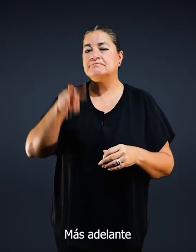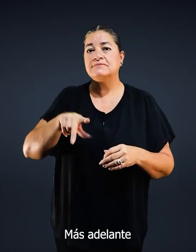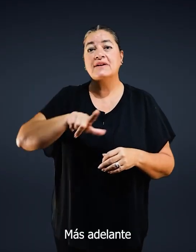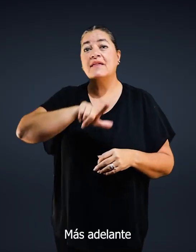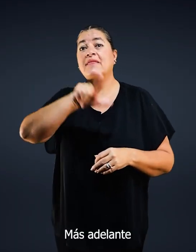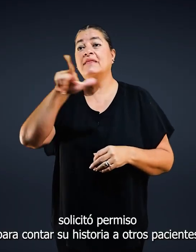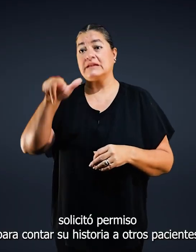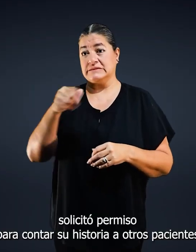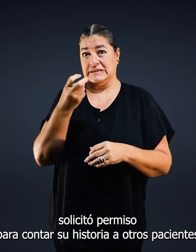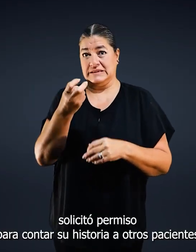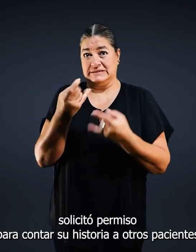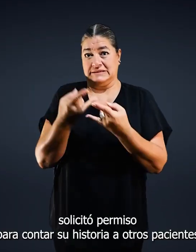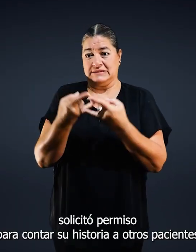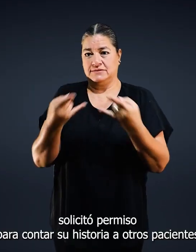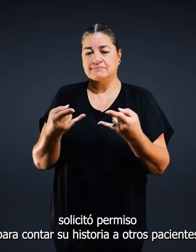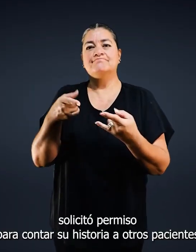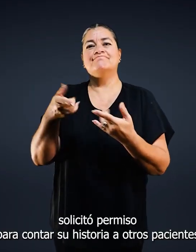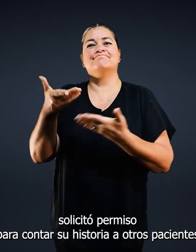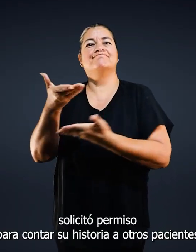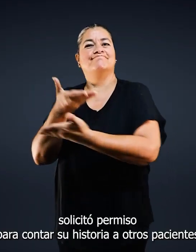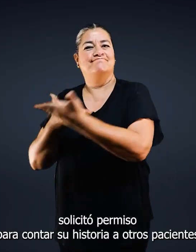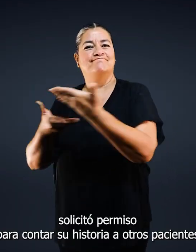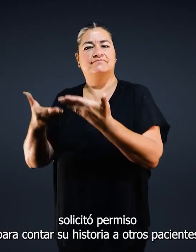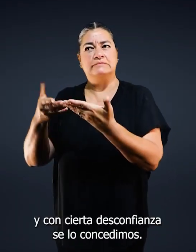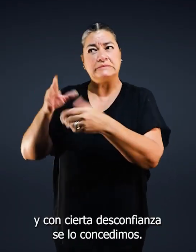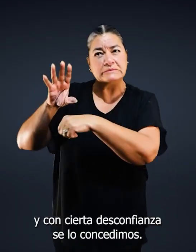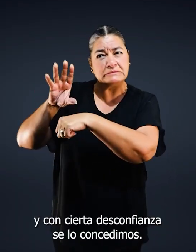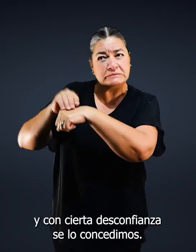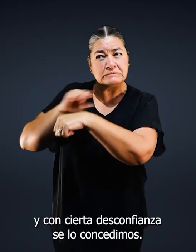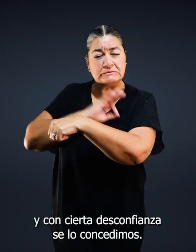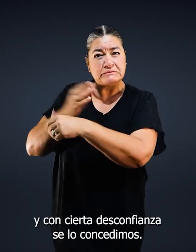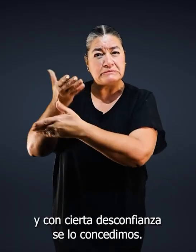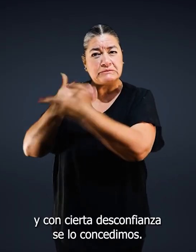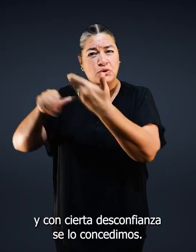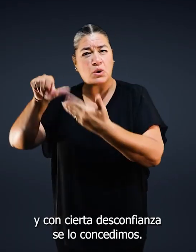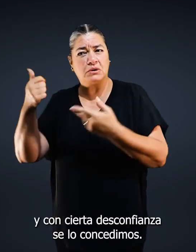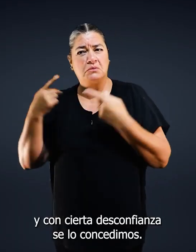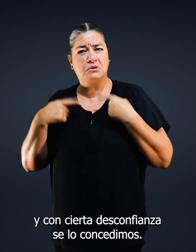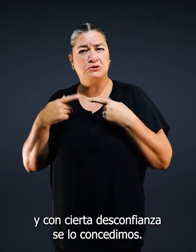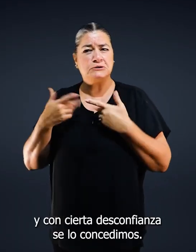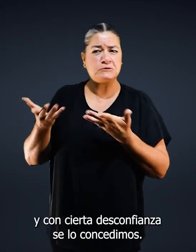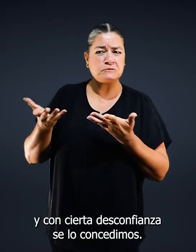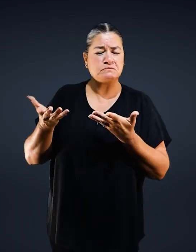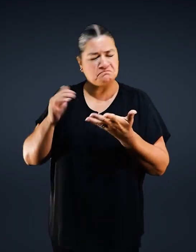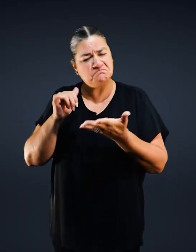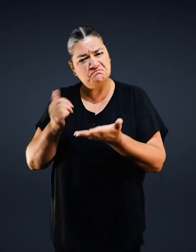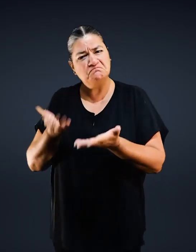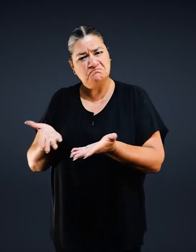Más adelante solicitó permiso para contar su historia a otros pacientes y, con cierta desconfianza, se lo concedimos.